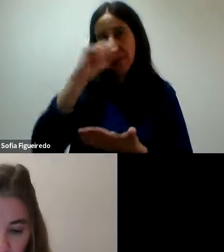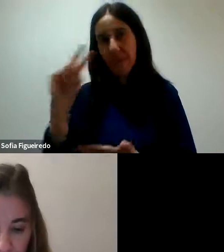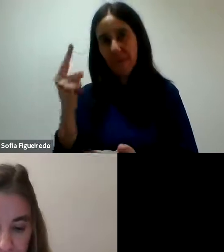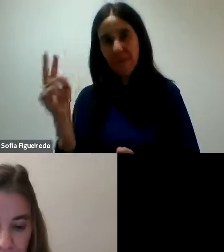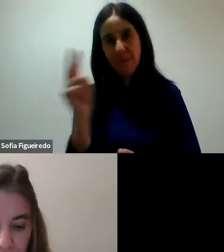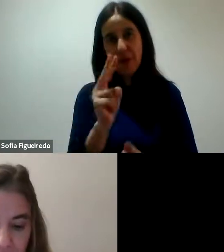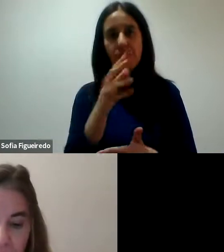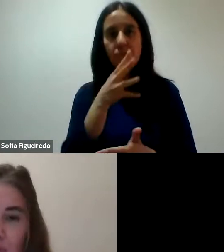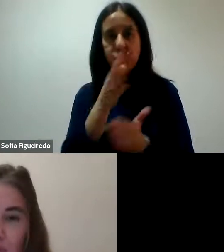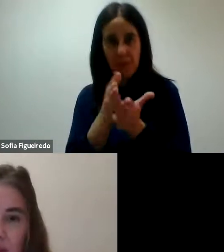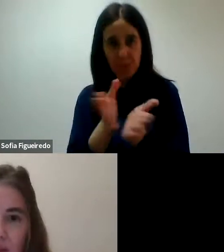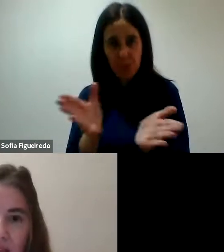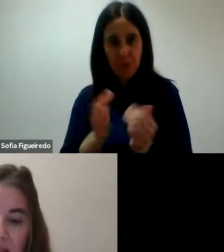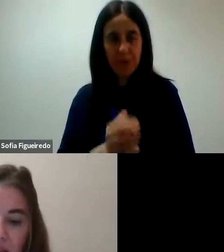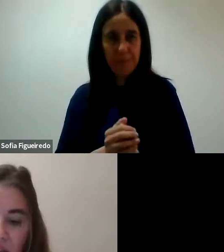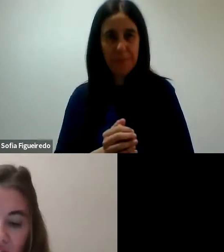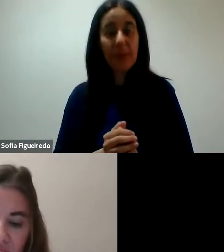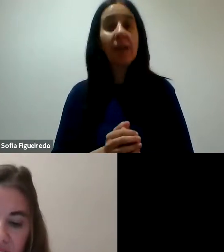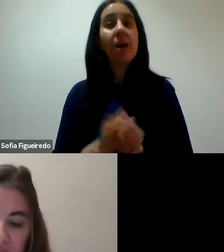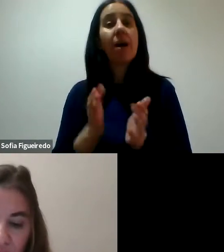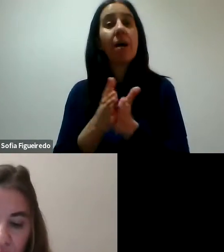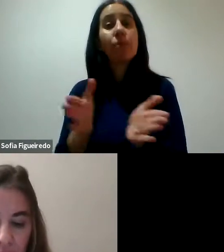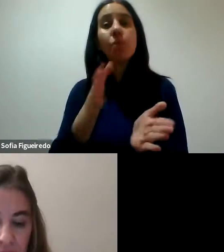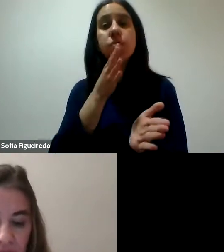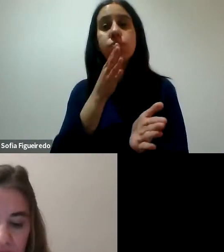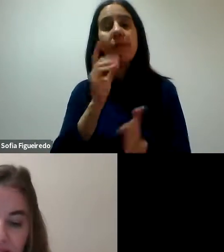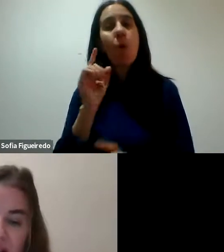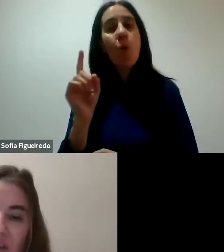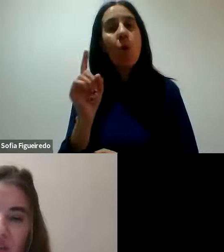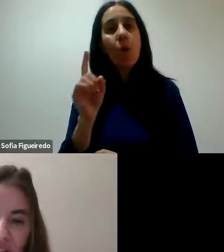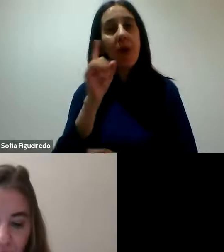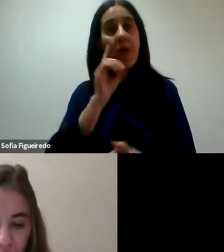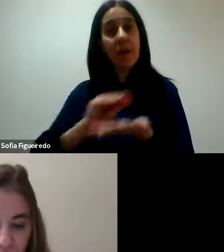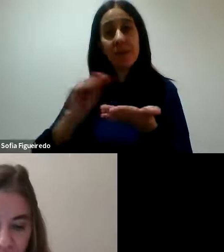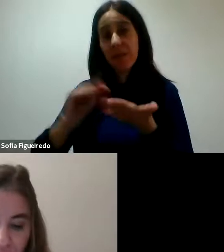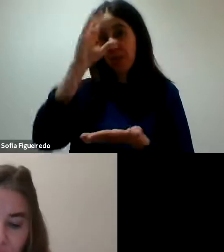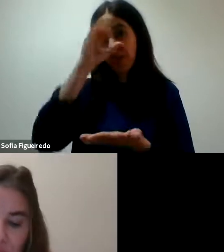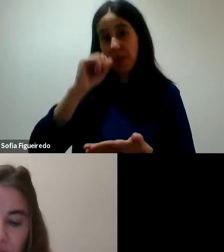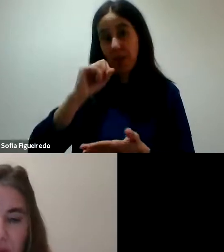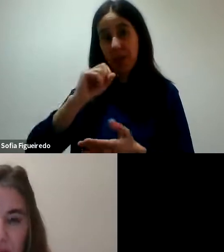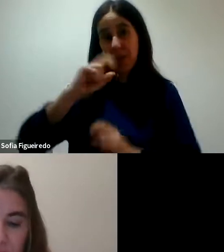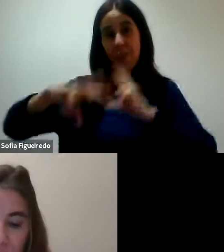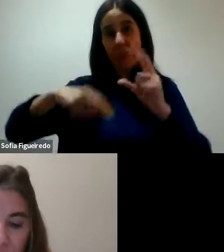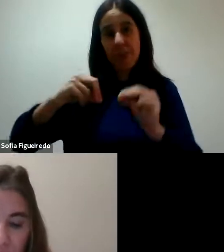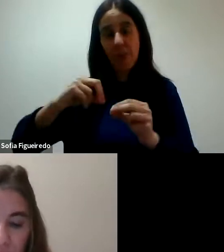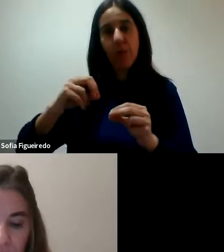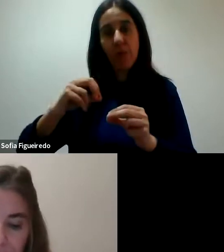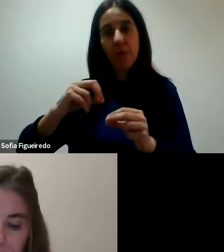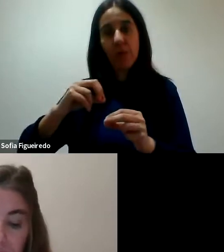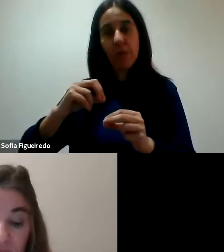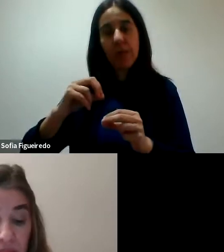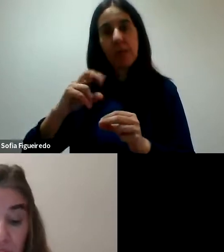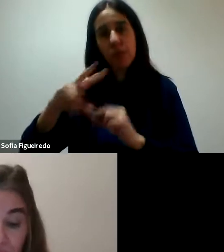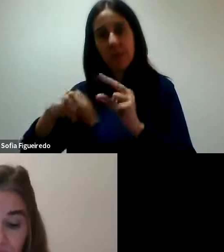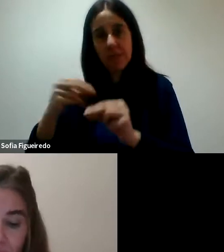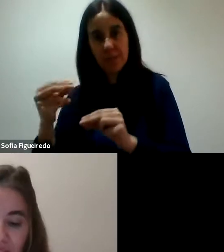a abertura. A abertura será e estará a cargo da Secretária de Estado da Inovação e da Modernização